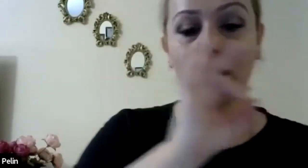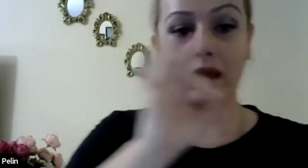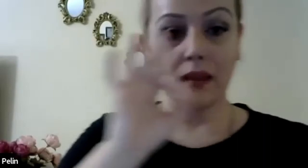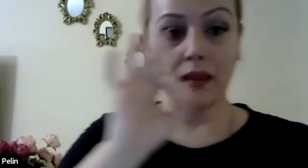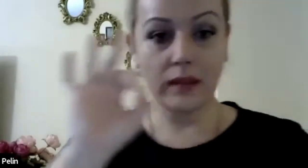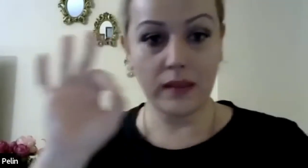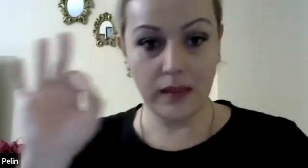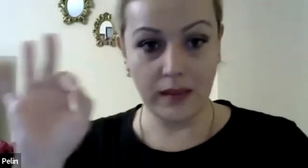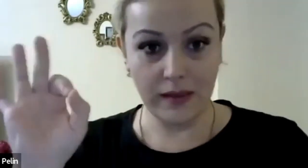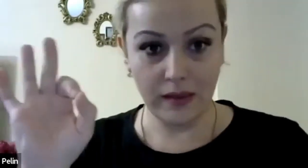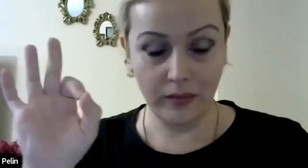önemsiz.